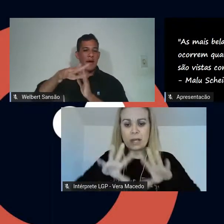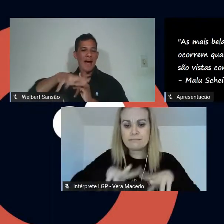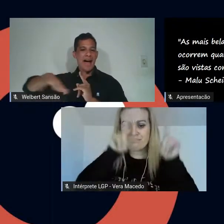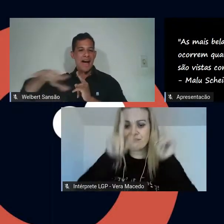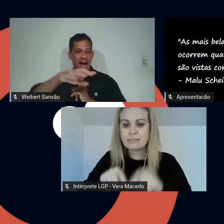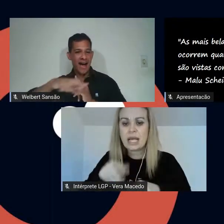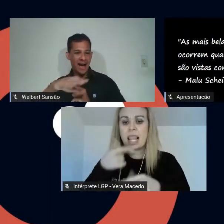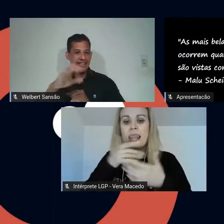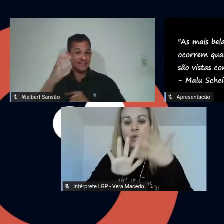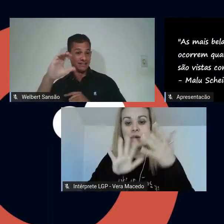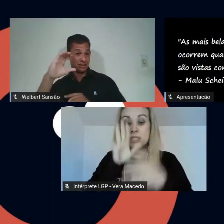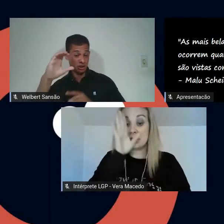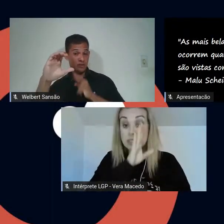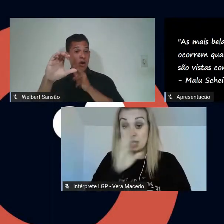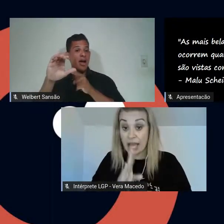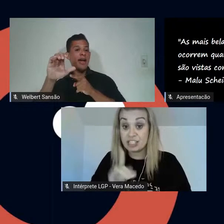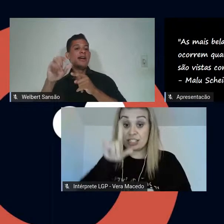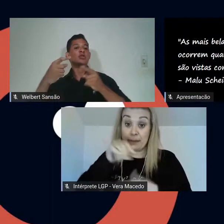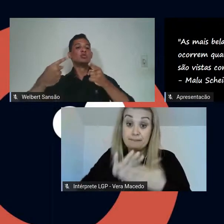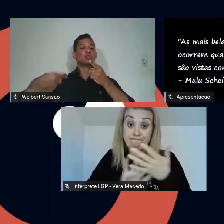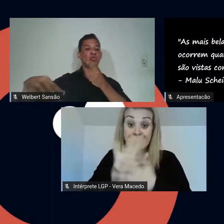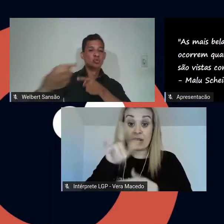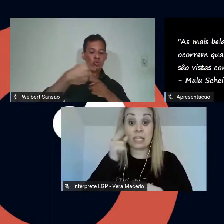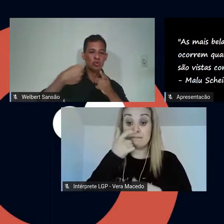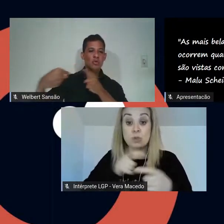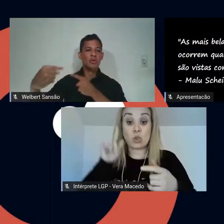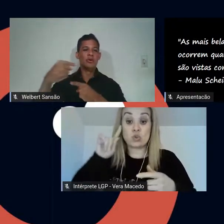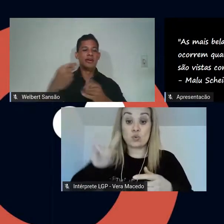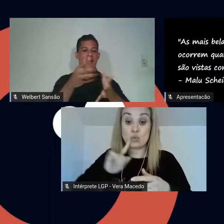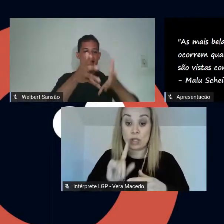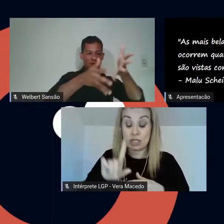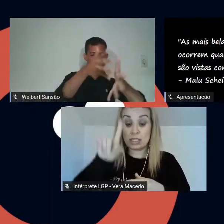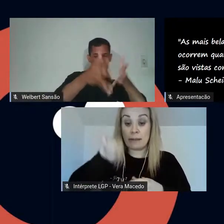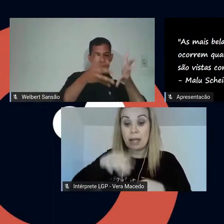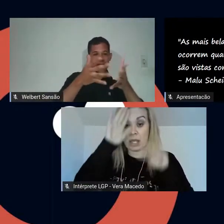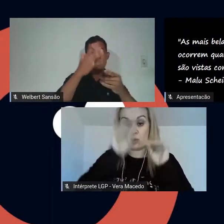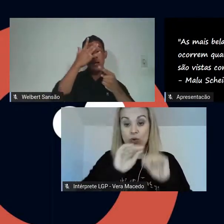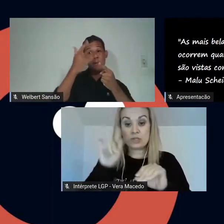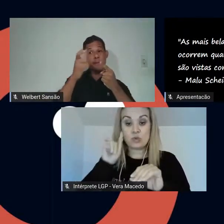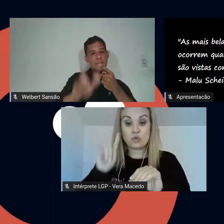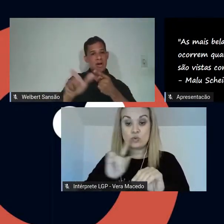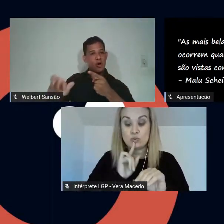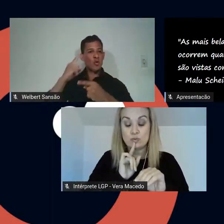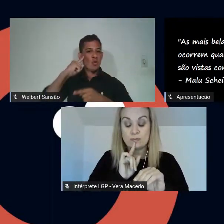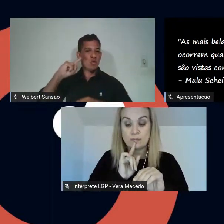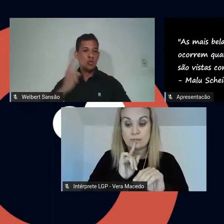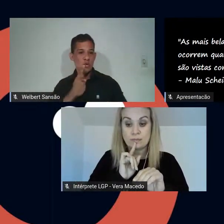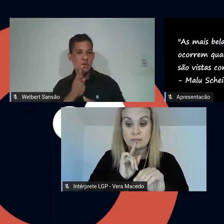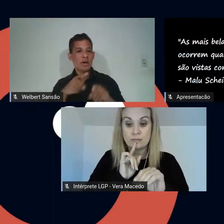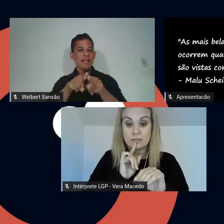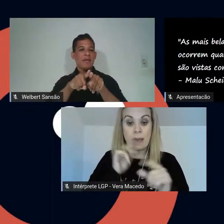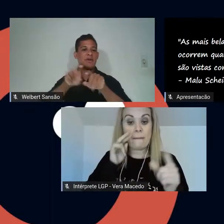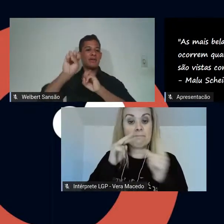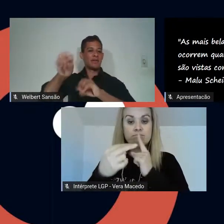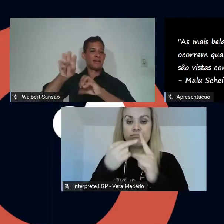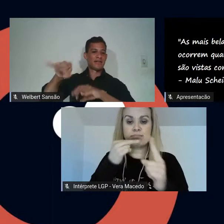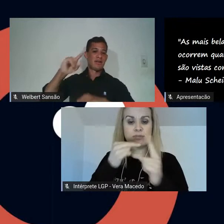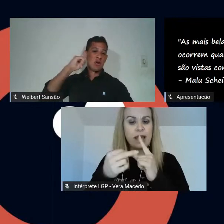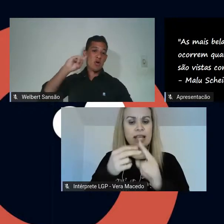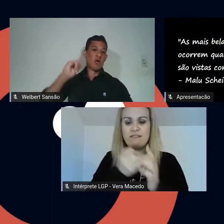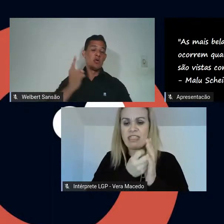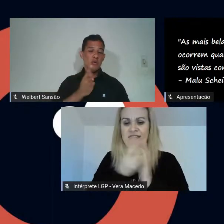línguas de sinais, as pessoas surdas e a educação de surdos numa perspectiva